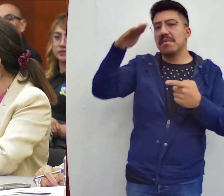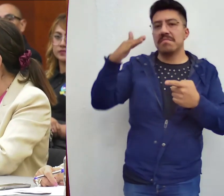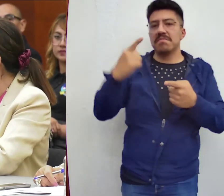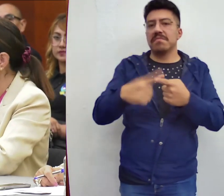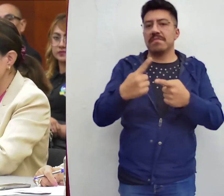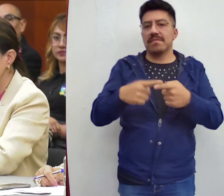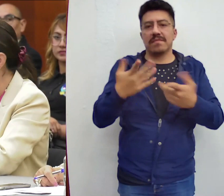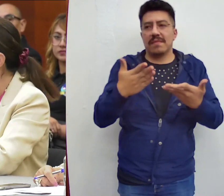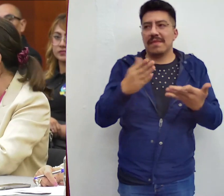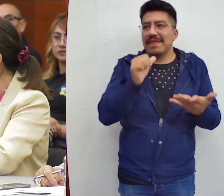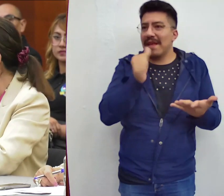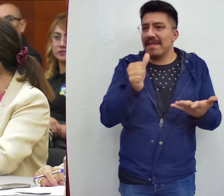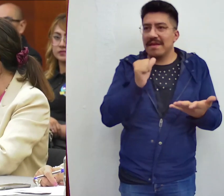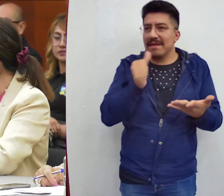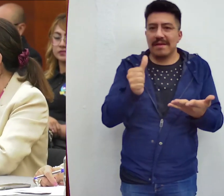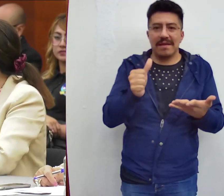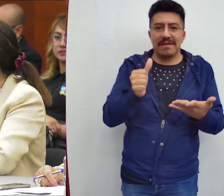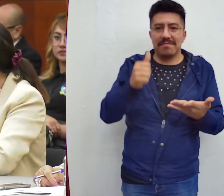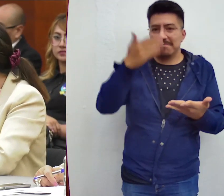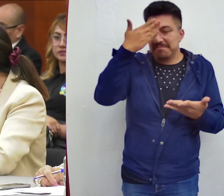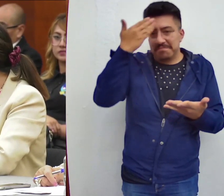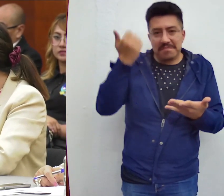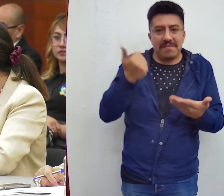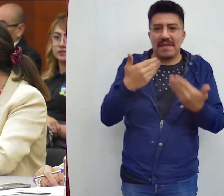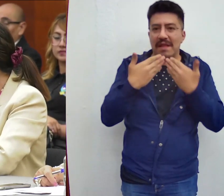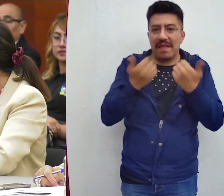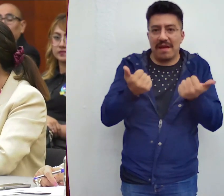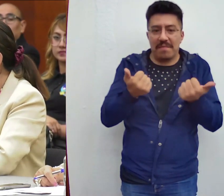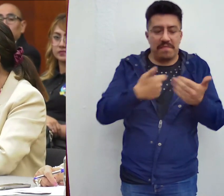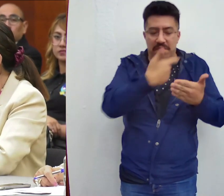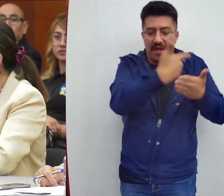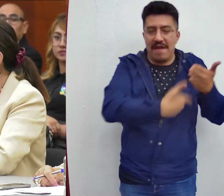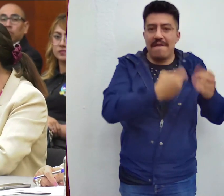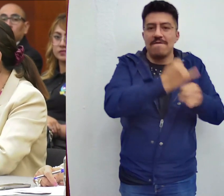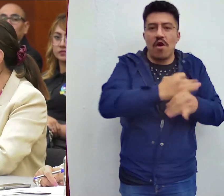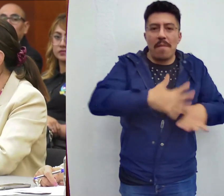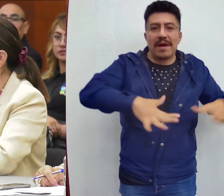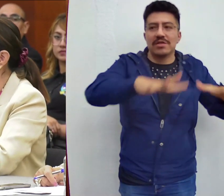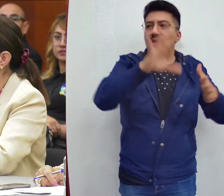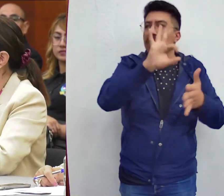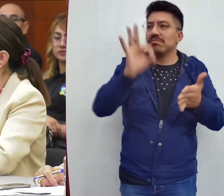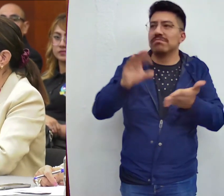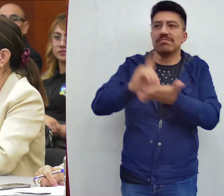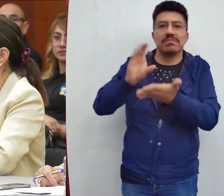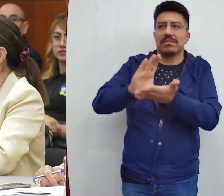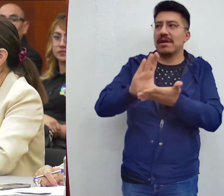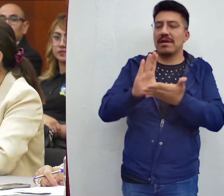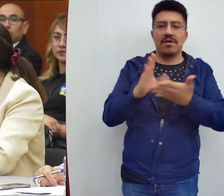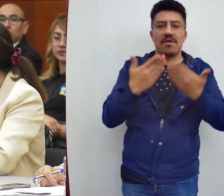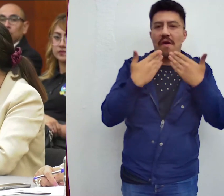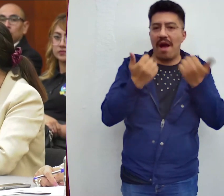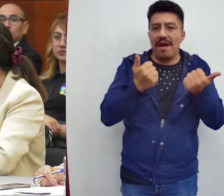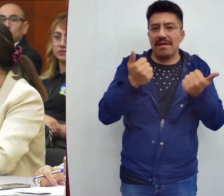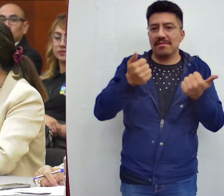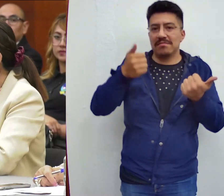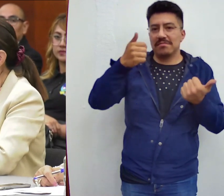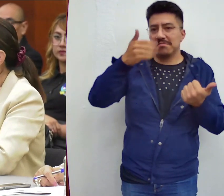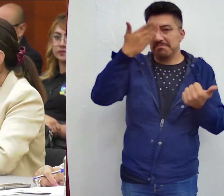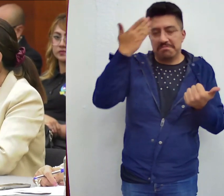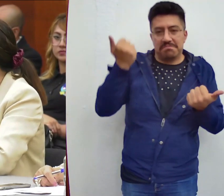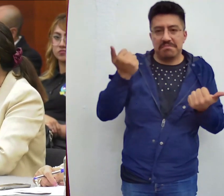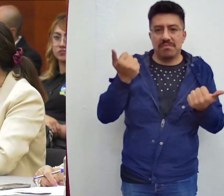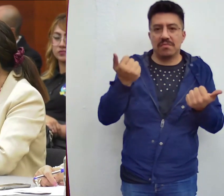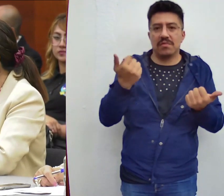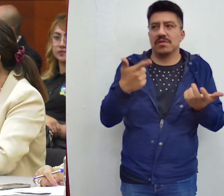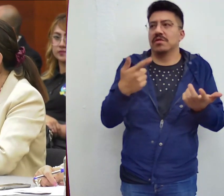para apoyar. Nadie me daba esos datos porque no existen, nadie. Entonces por eso fue que dije, pues si yo no lo puedo sacar,